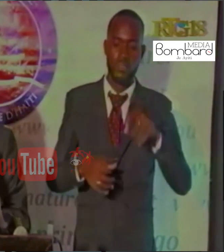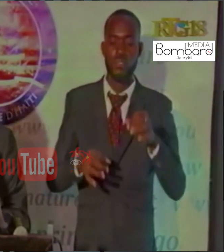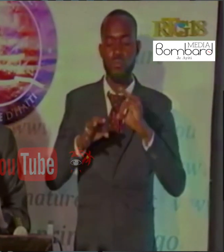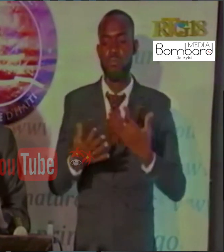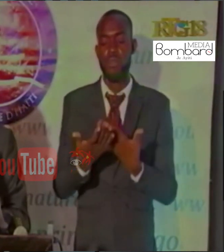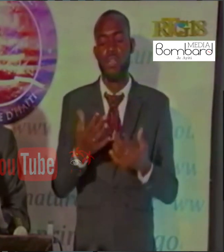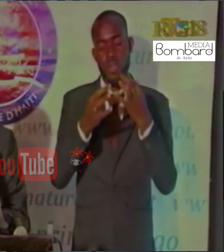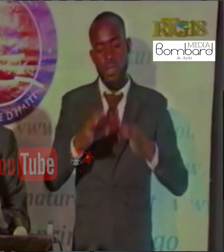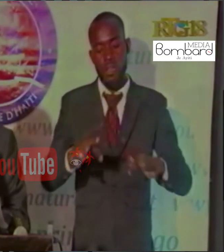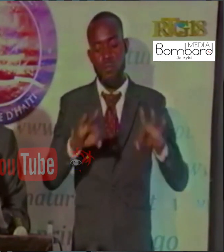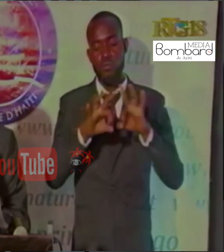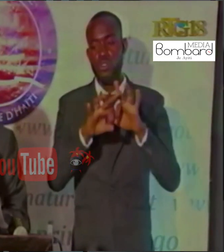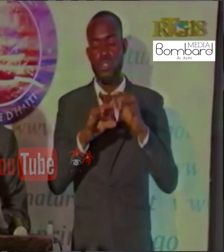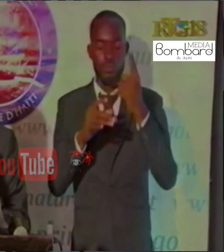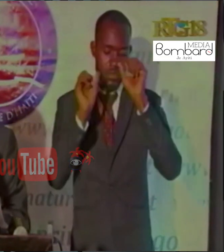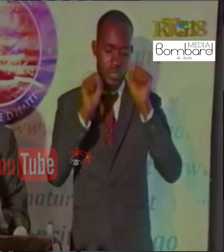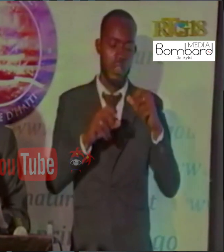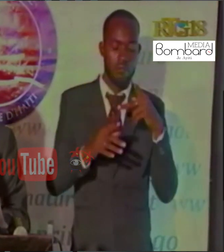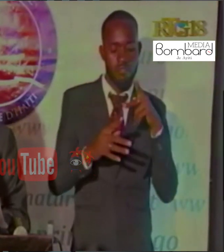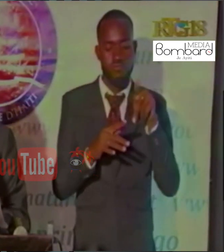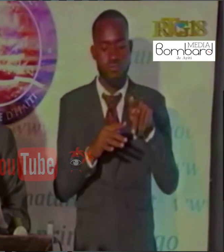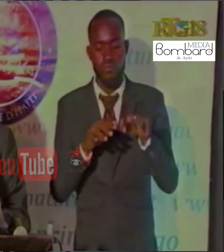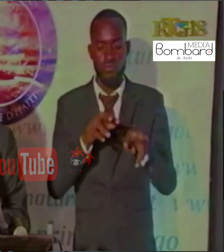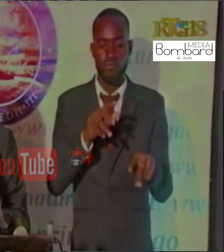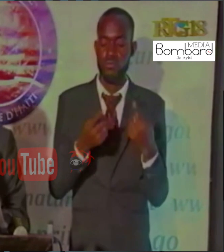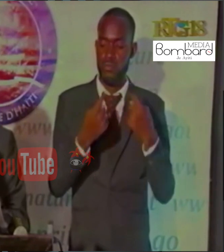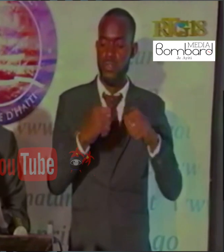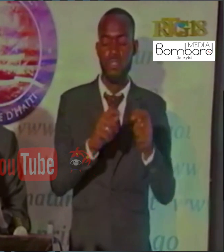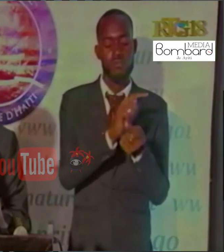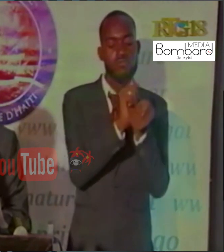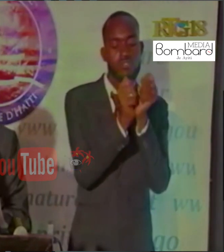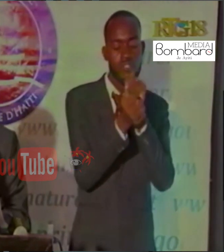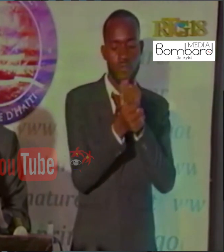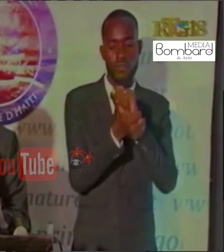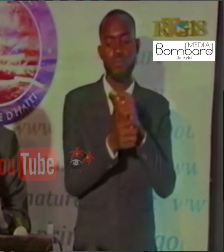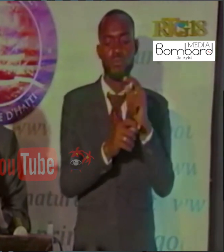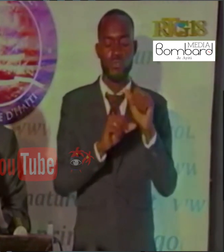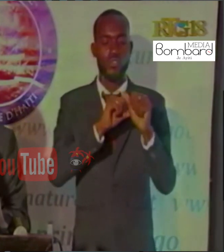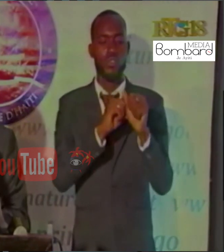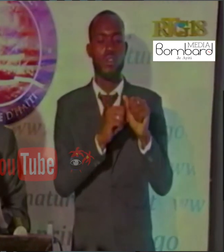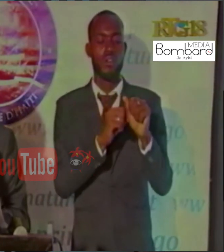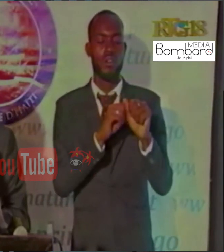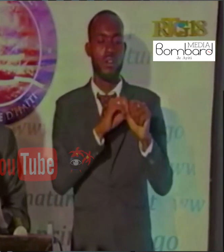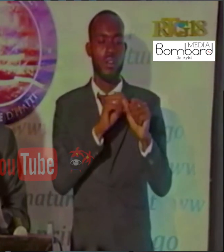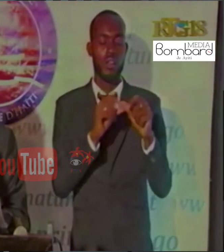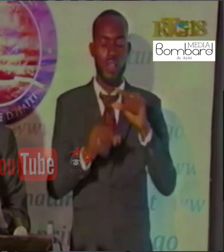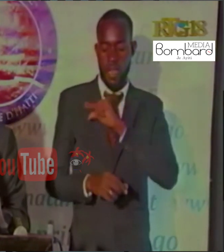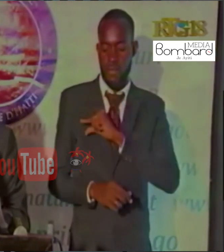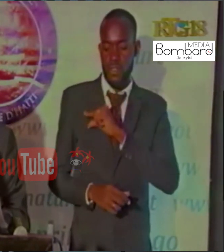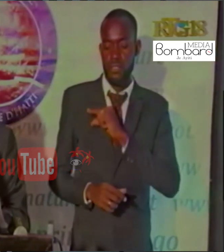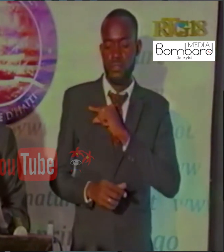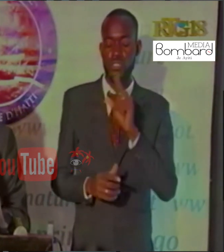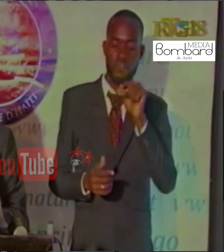pour aborder, affronter et transformer en opportunité les défis et les enjeux du 21e